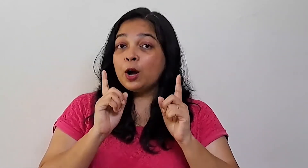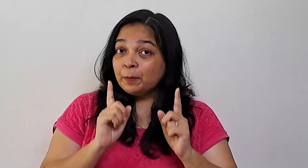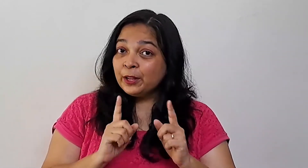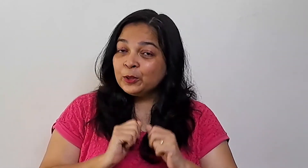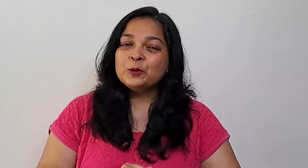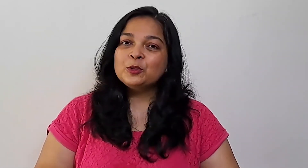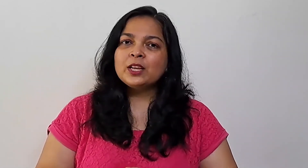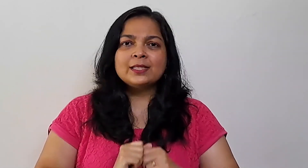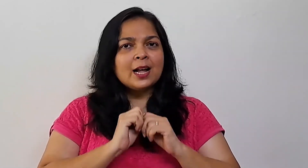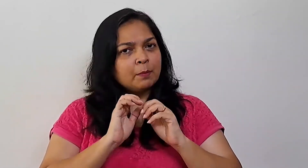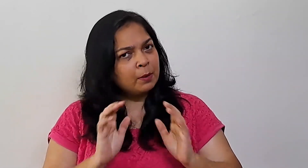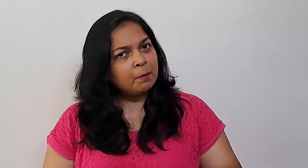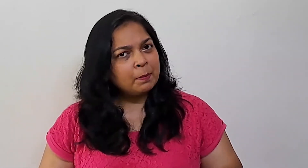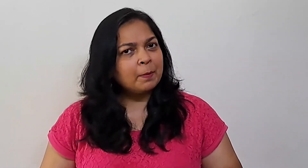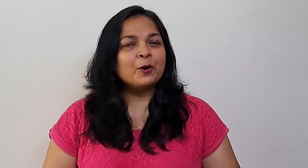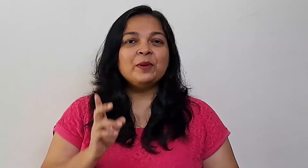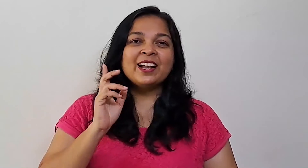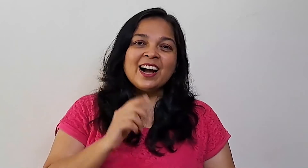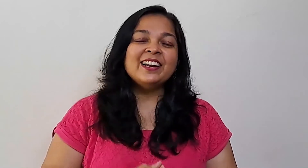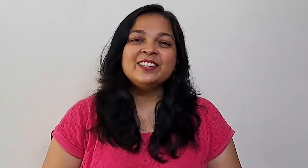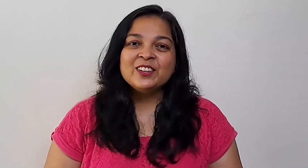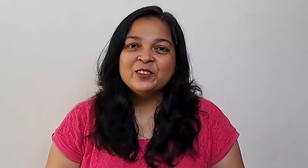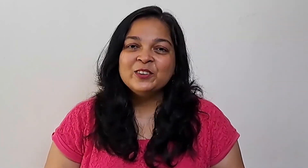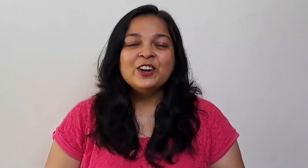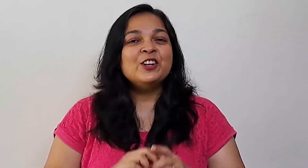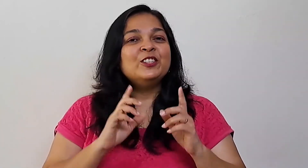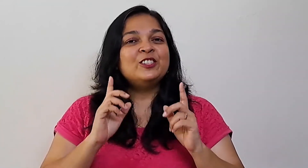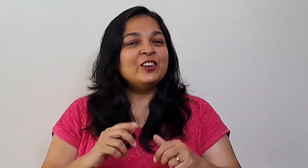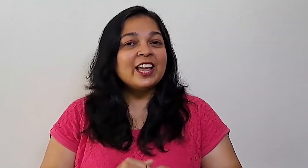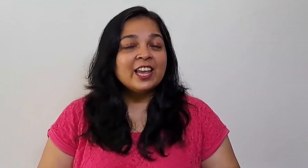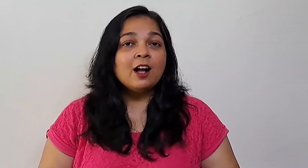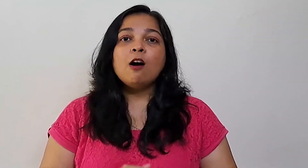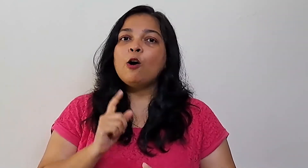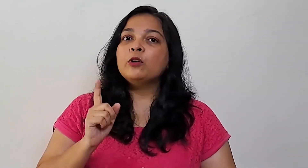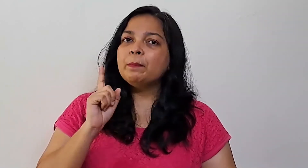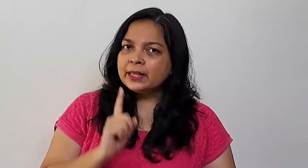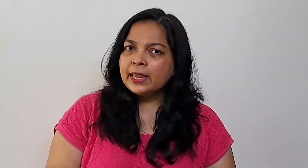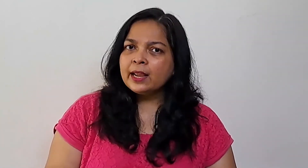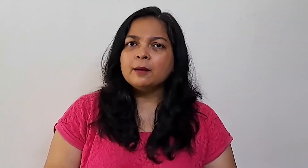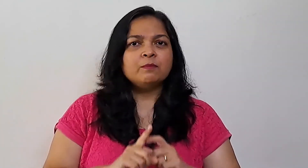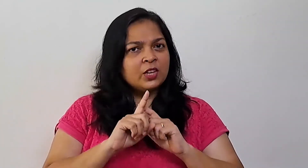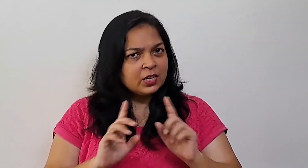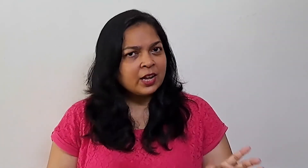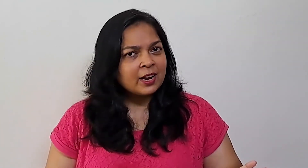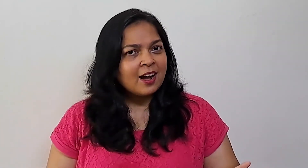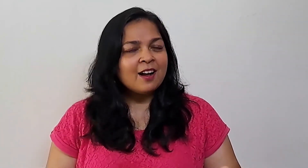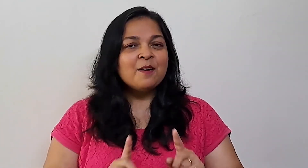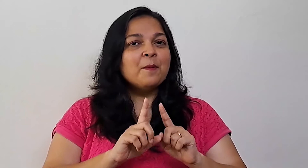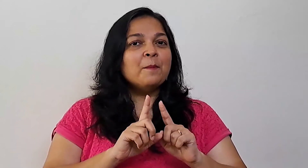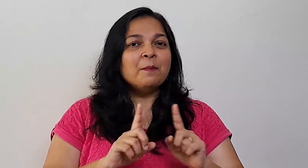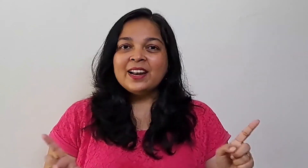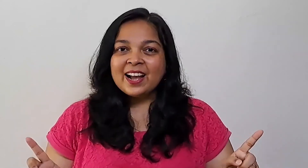ते अपने दोस्तां नाल भी अपने मम्मी पापा नू भी इस कहानी बारे दसो, ते उन्हां नू दसो कि